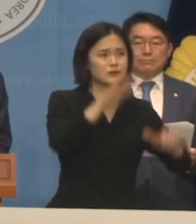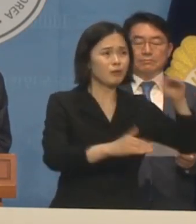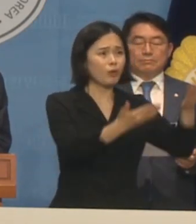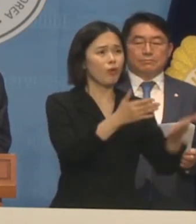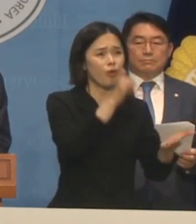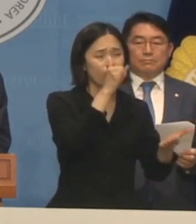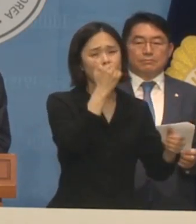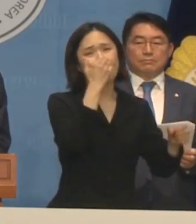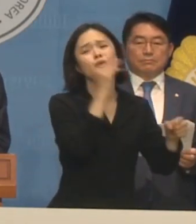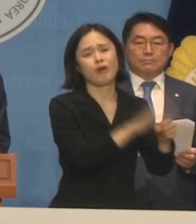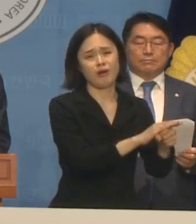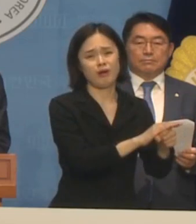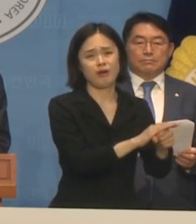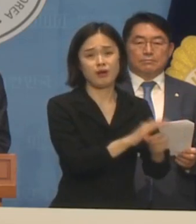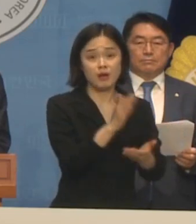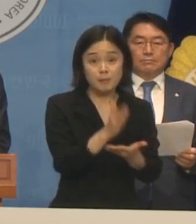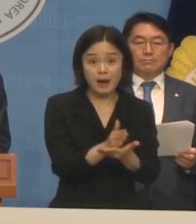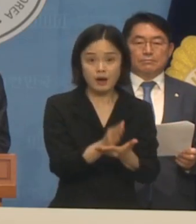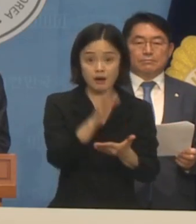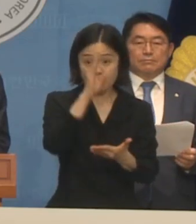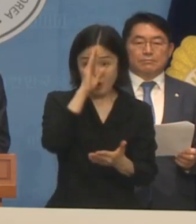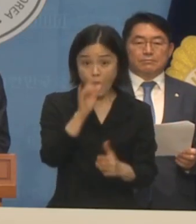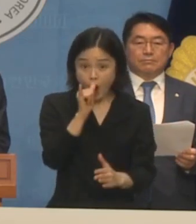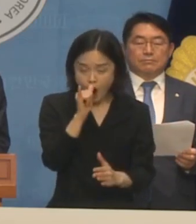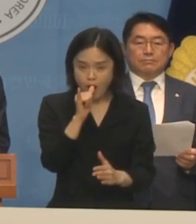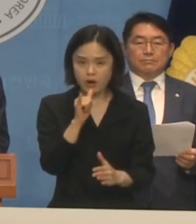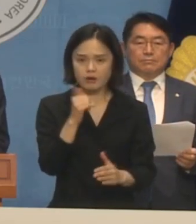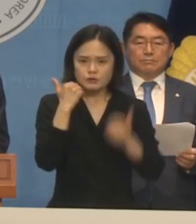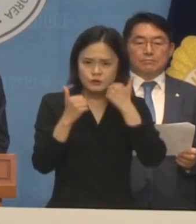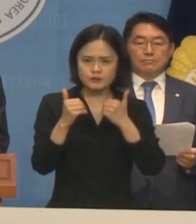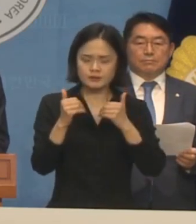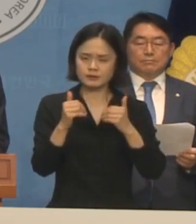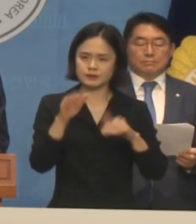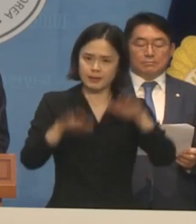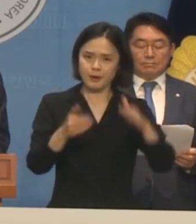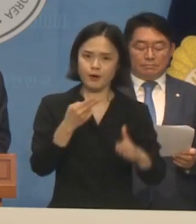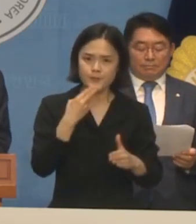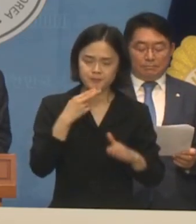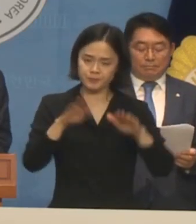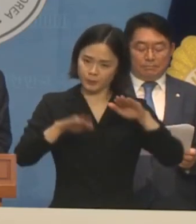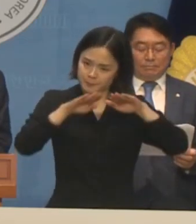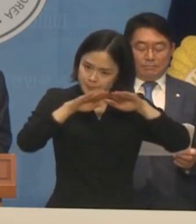어디서나 누구든지 차별 없이 진료받을 수 있는 나라를 만들어야 합니다.